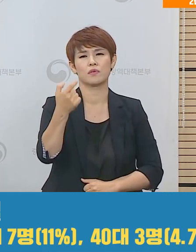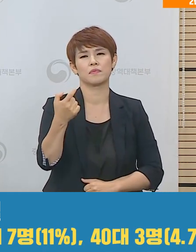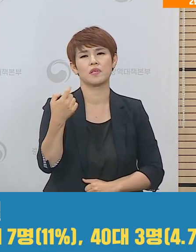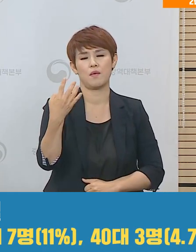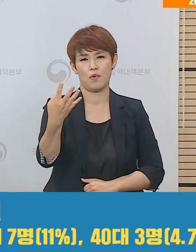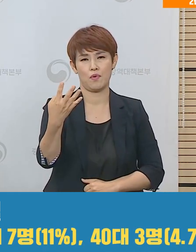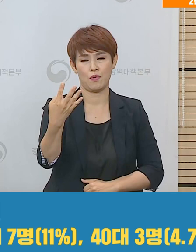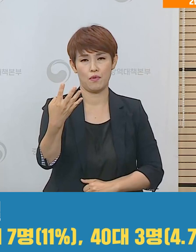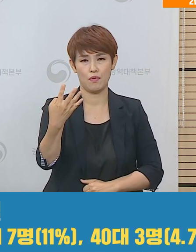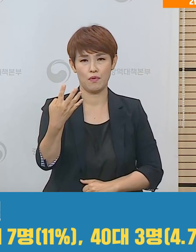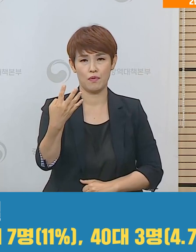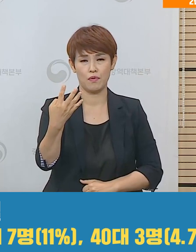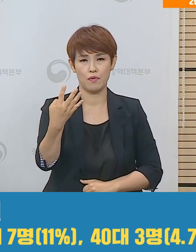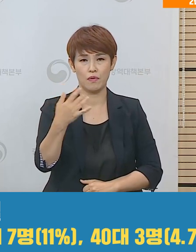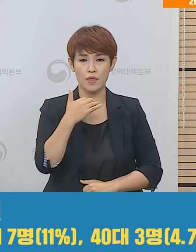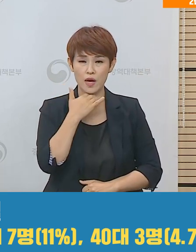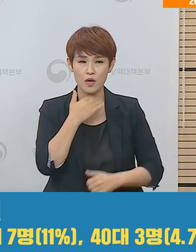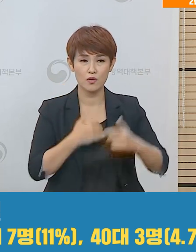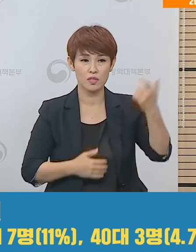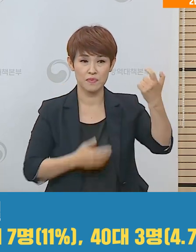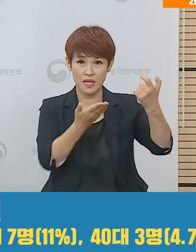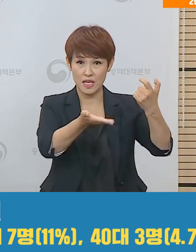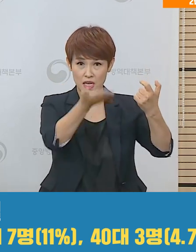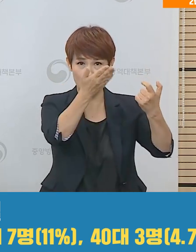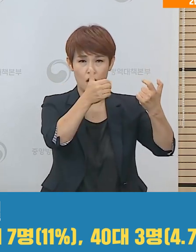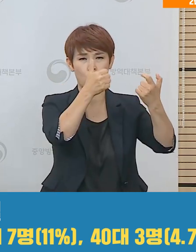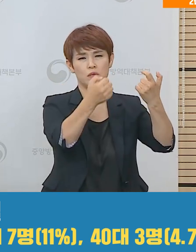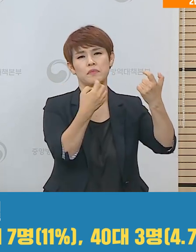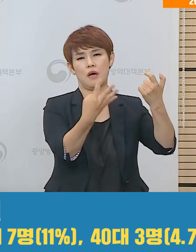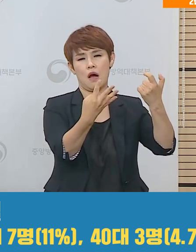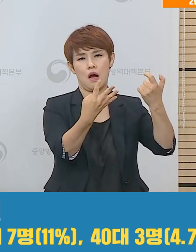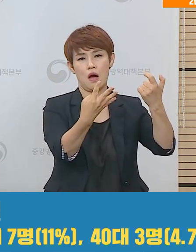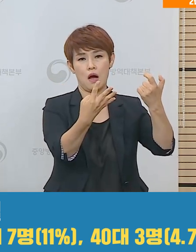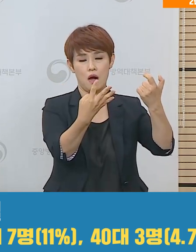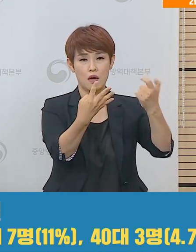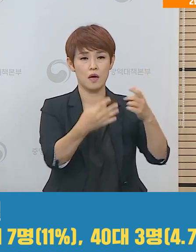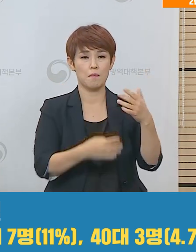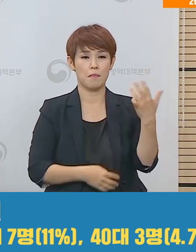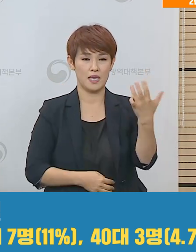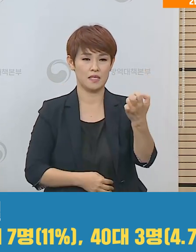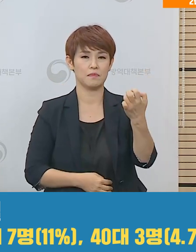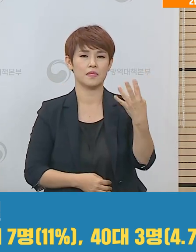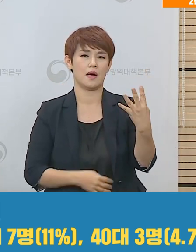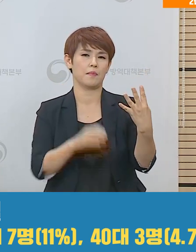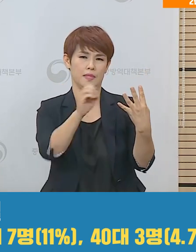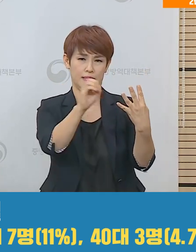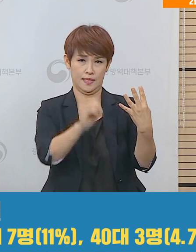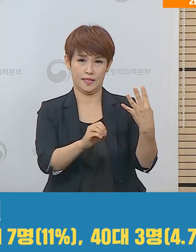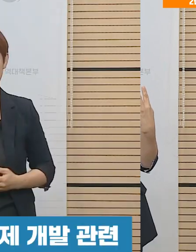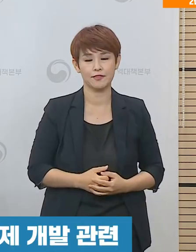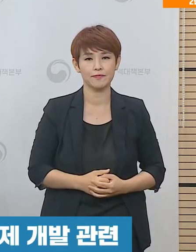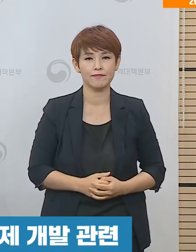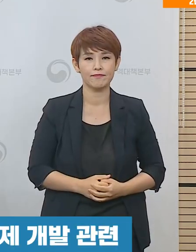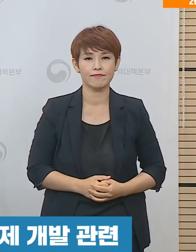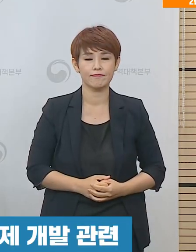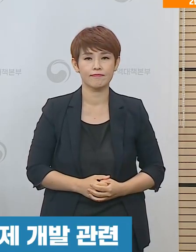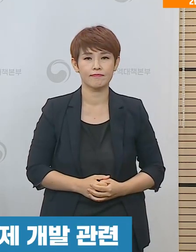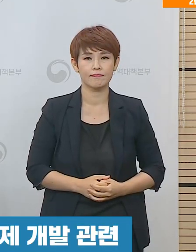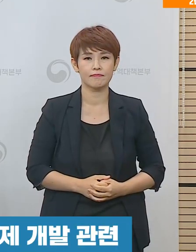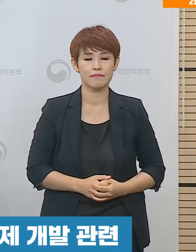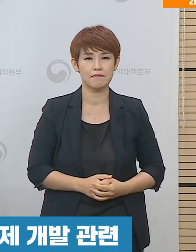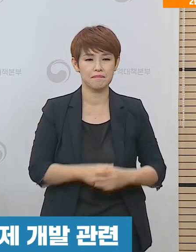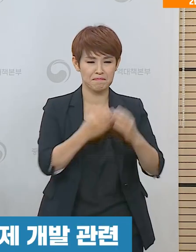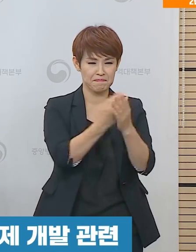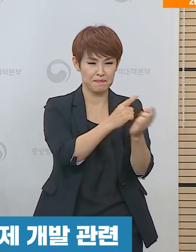중에는 연령대별로 60대 이상이 54명으로 84%를 차지하고 있습니다. 혈장